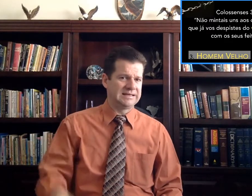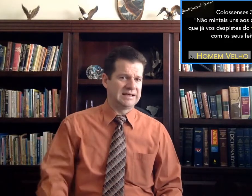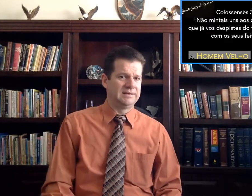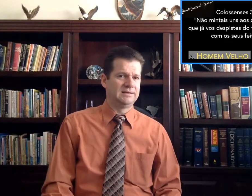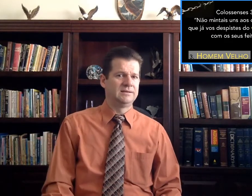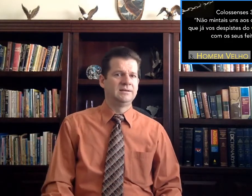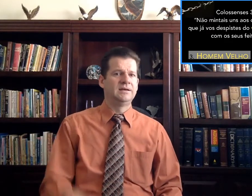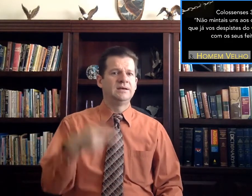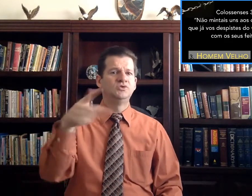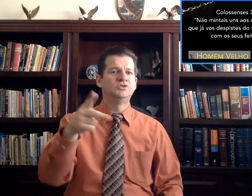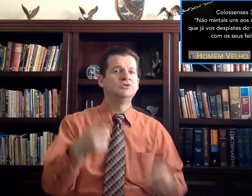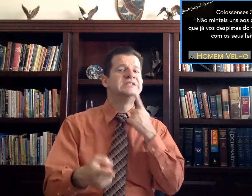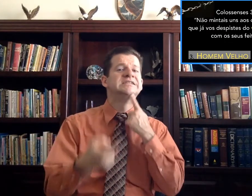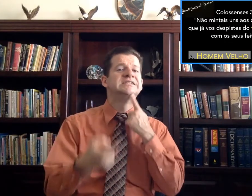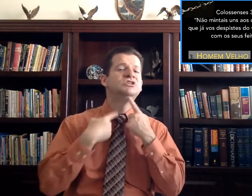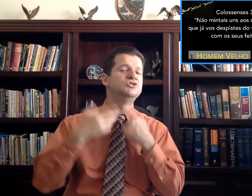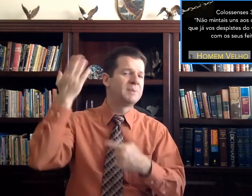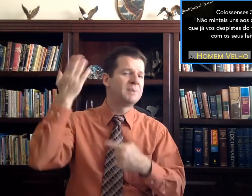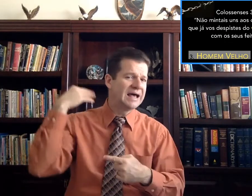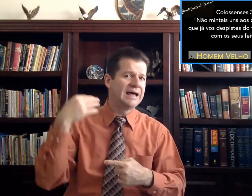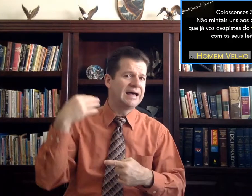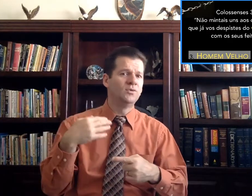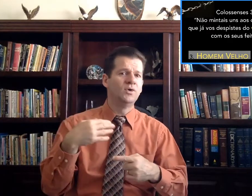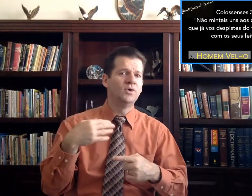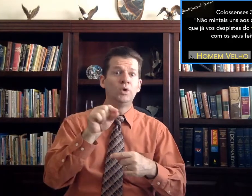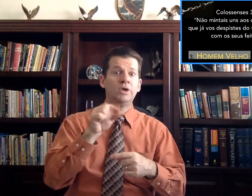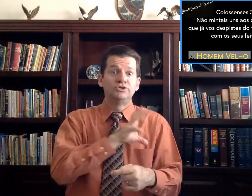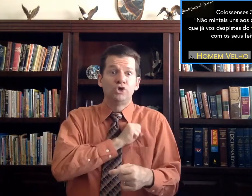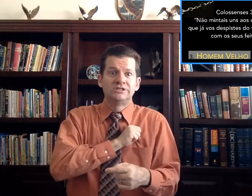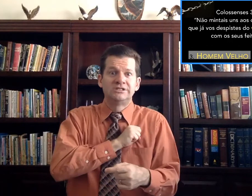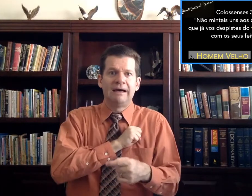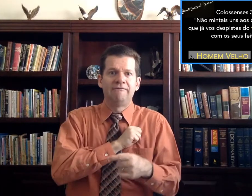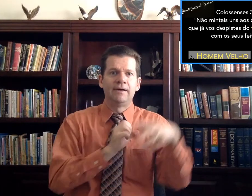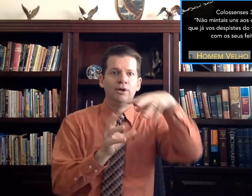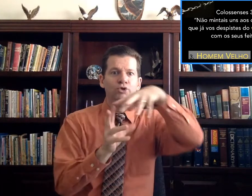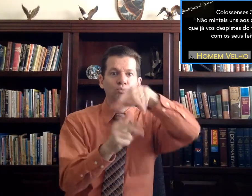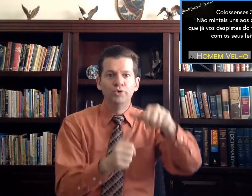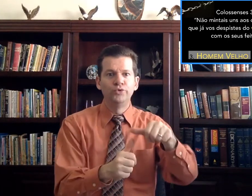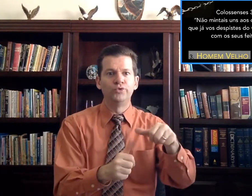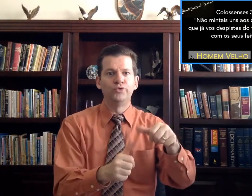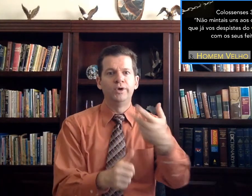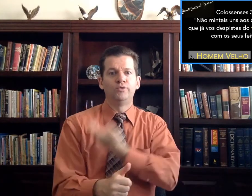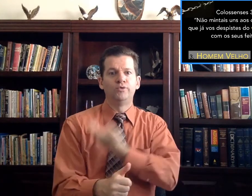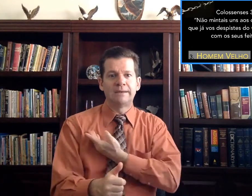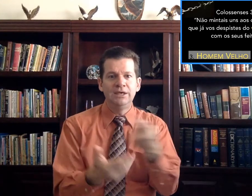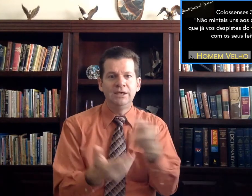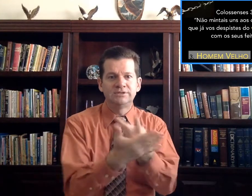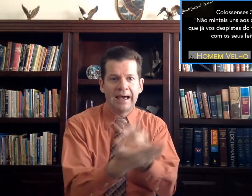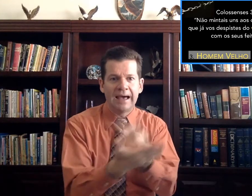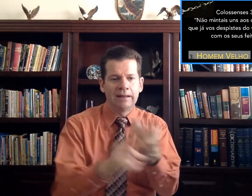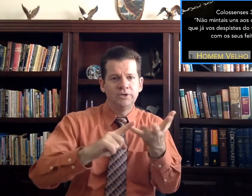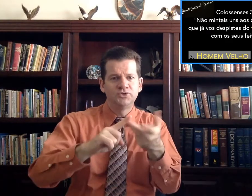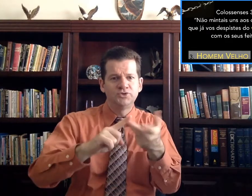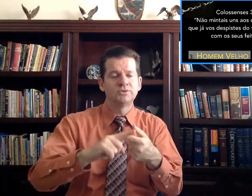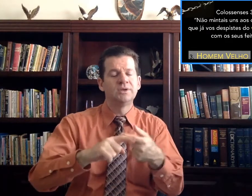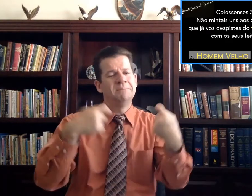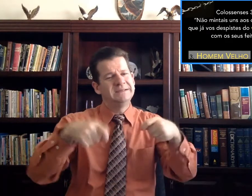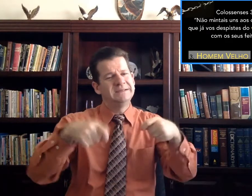passada. Seus desejos passados, o que você gostava no mundo, com os amigos, errado, isso